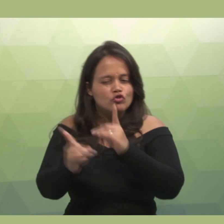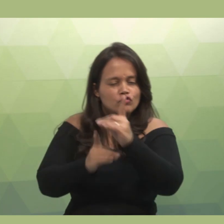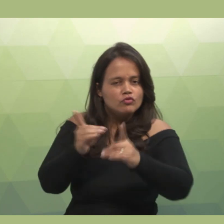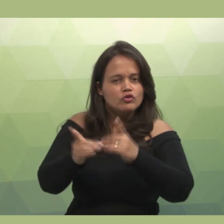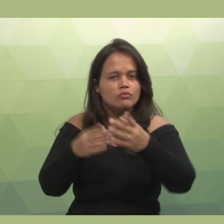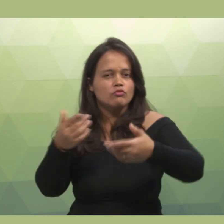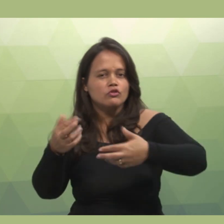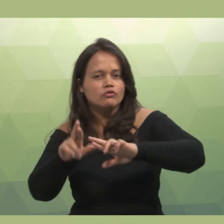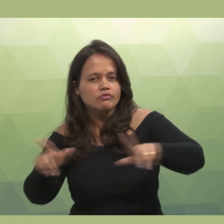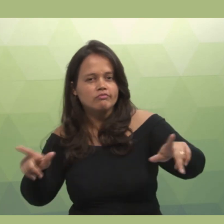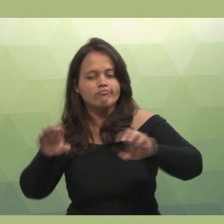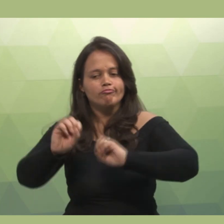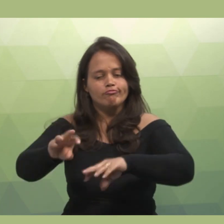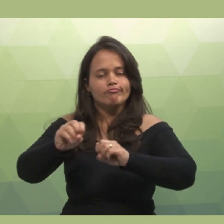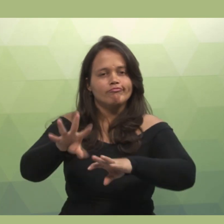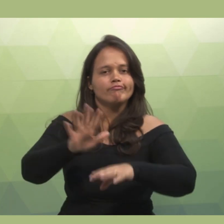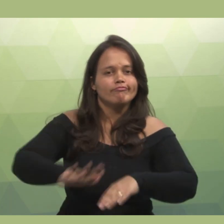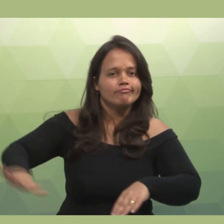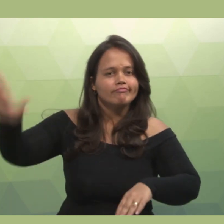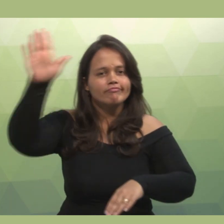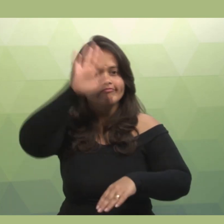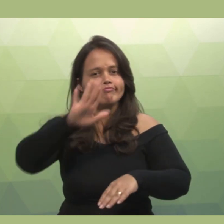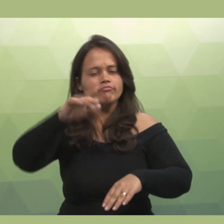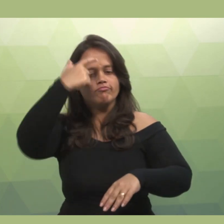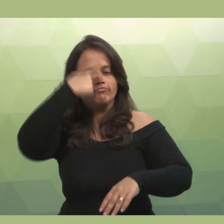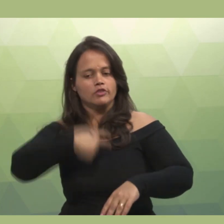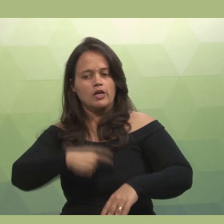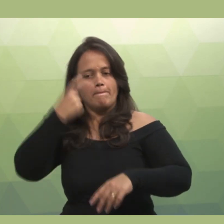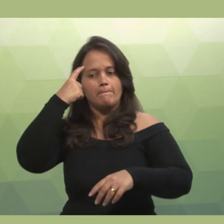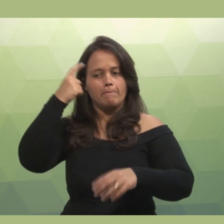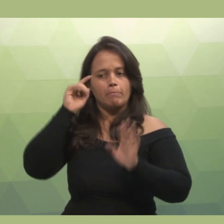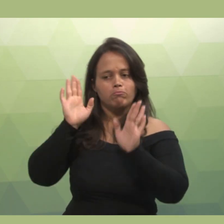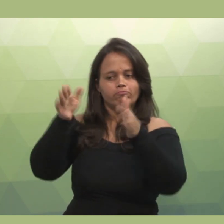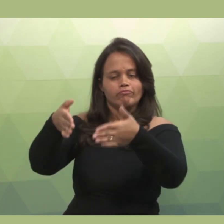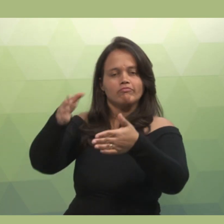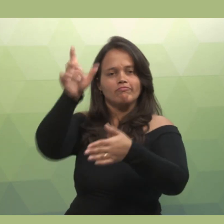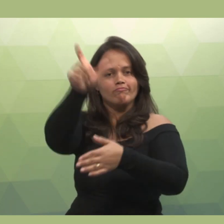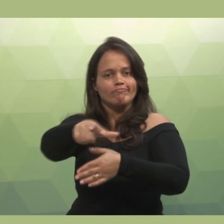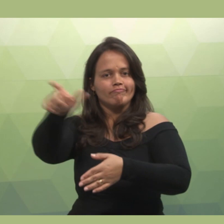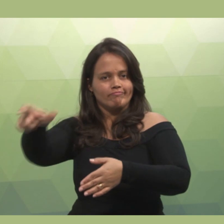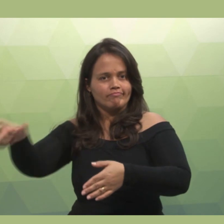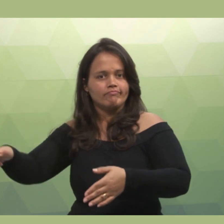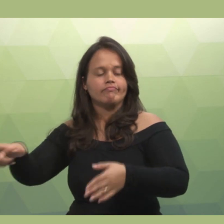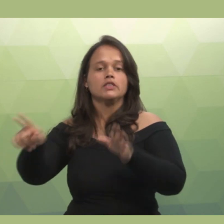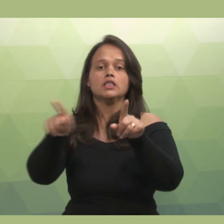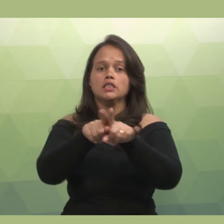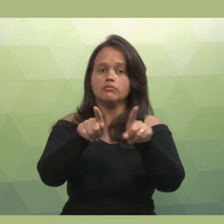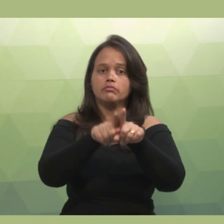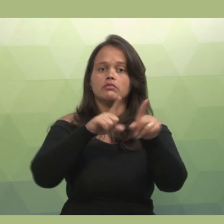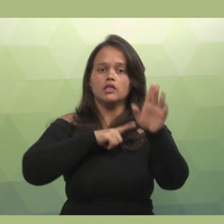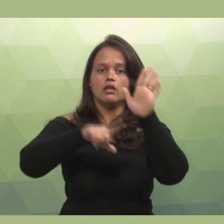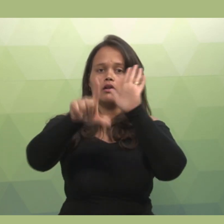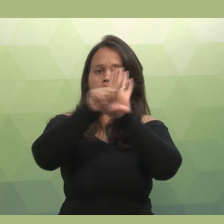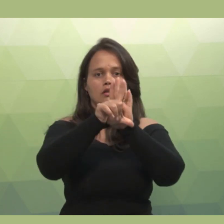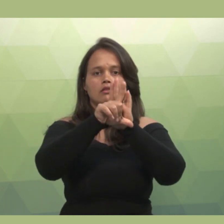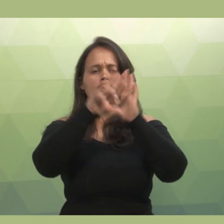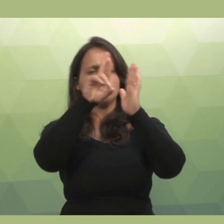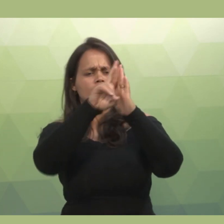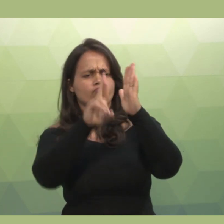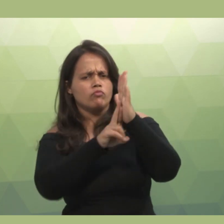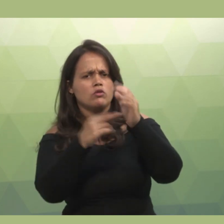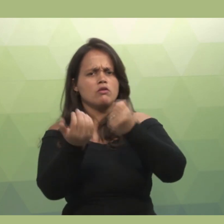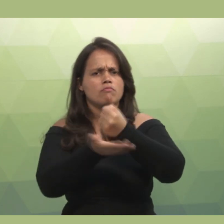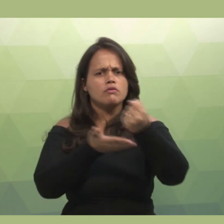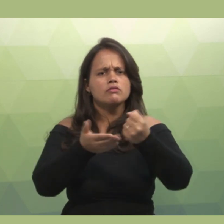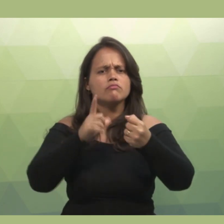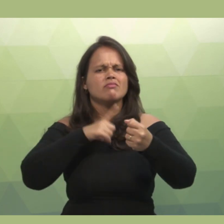cidadã, que pensa no indivíduo. E nós ainda tínhamos uma lei de diretrizes e bases muito voltada para as tendências